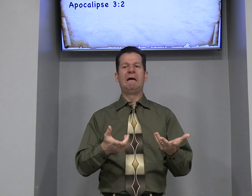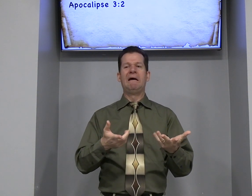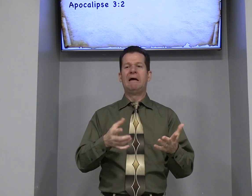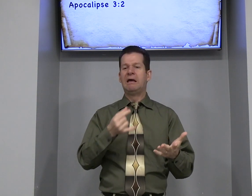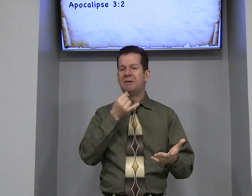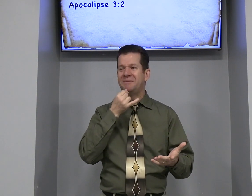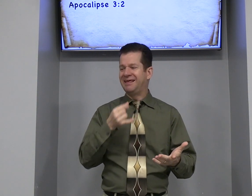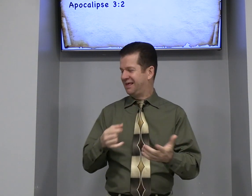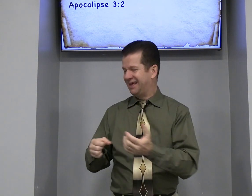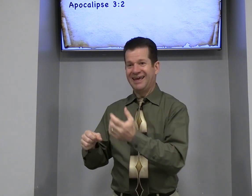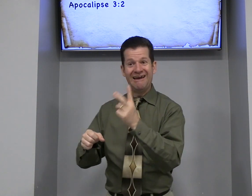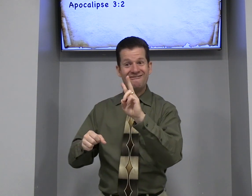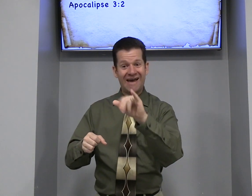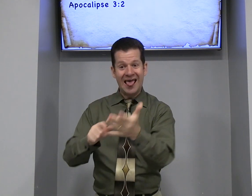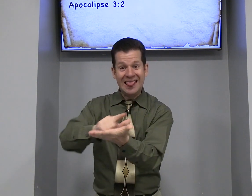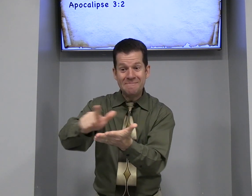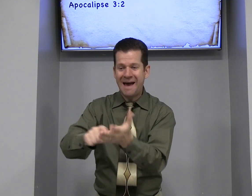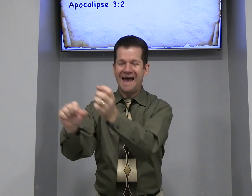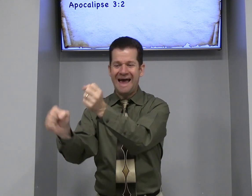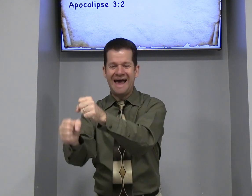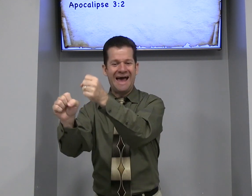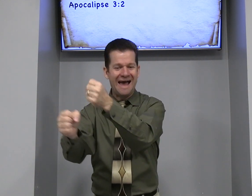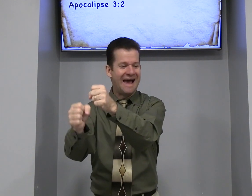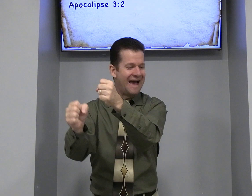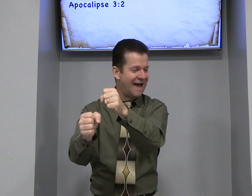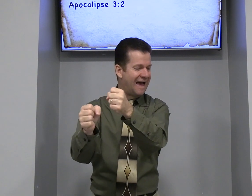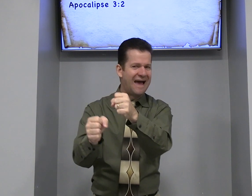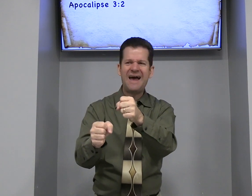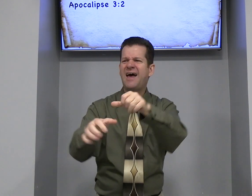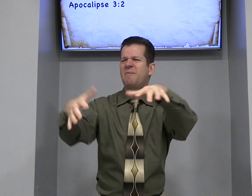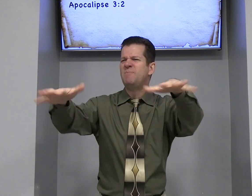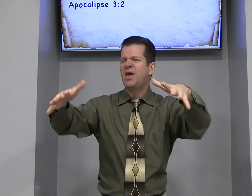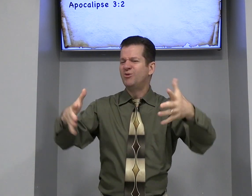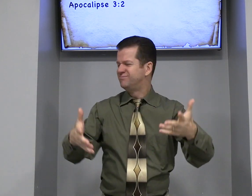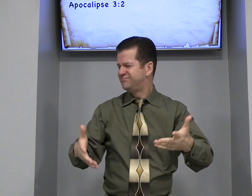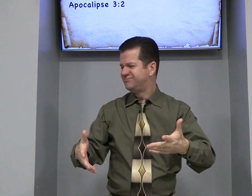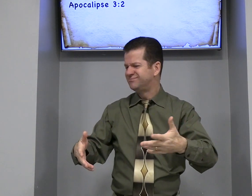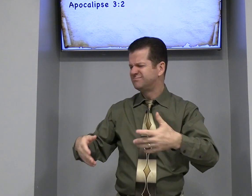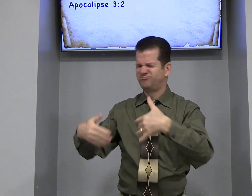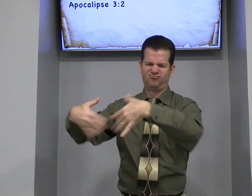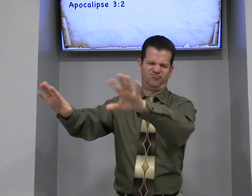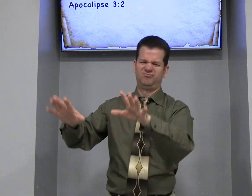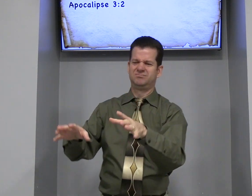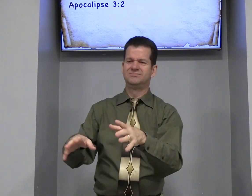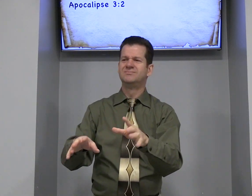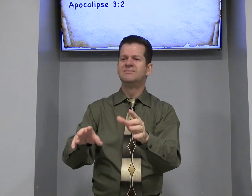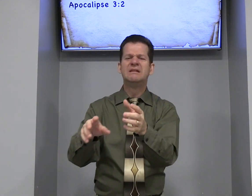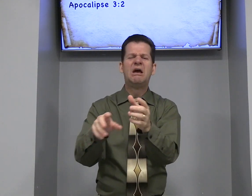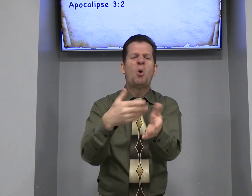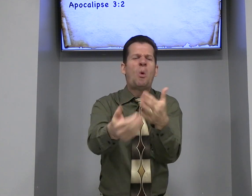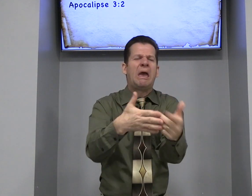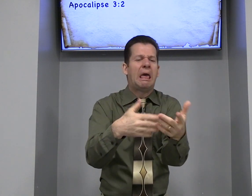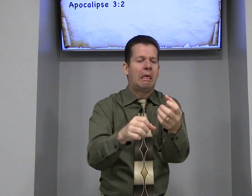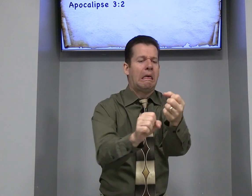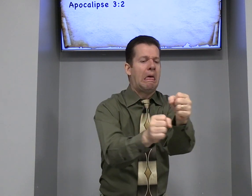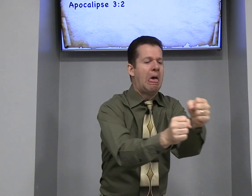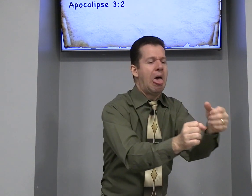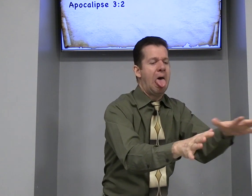reclamava. Por exemplo, vamos limpar a igreja? Vamos limpar? Deixa isso aqui, vamos lá. Qualquer